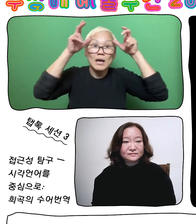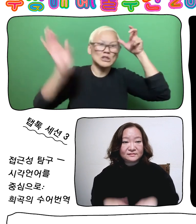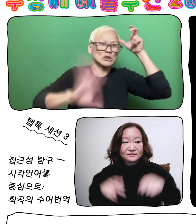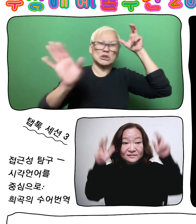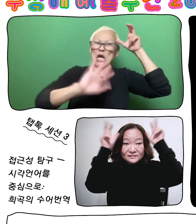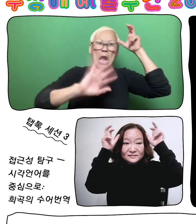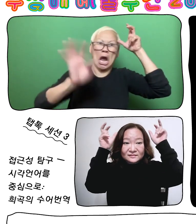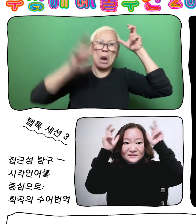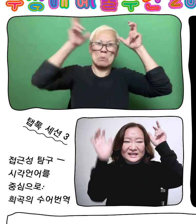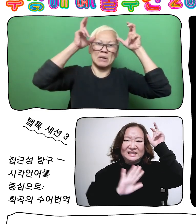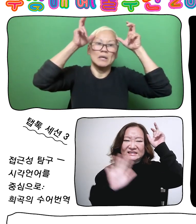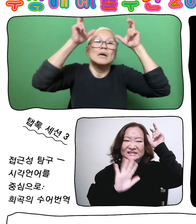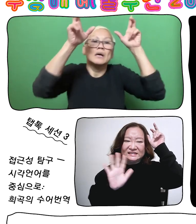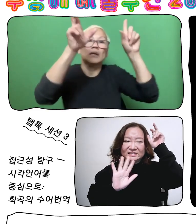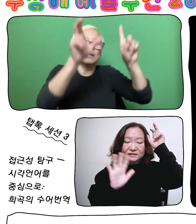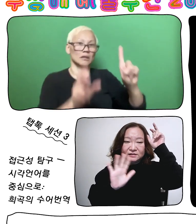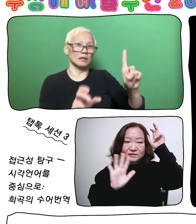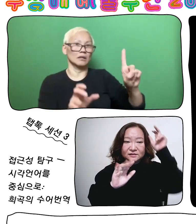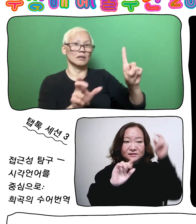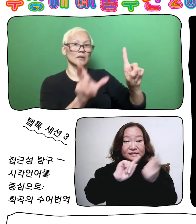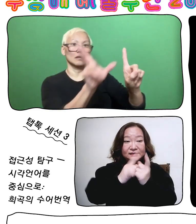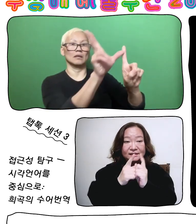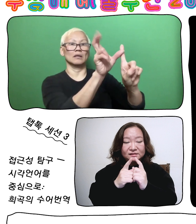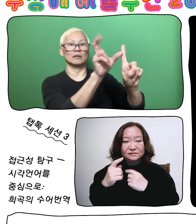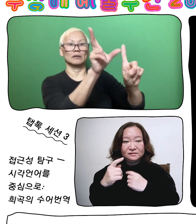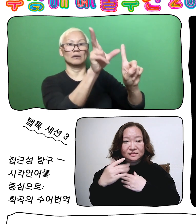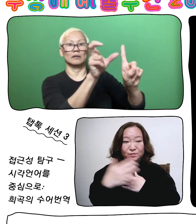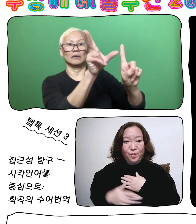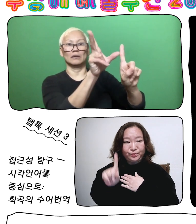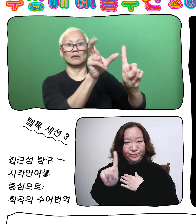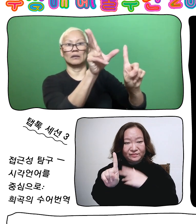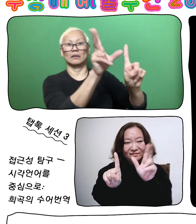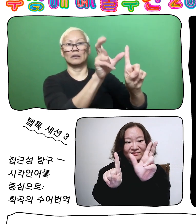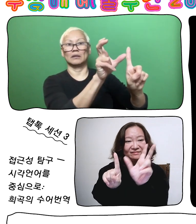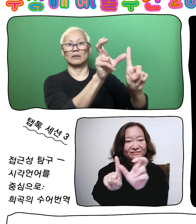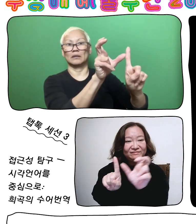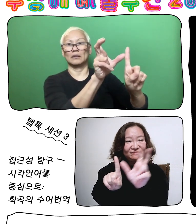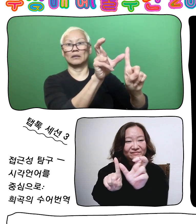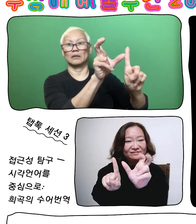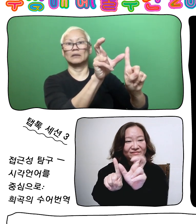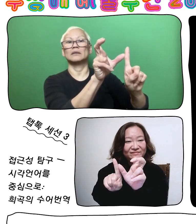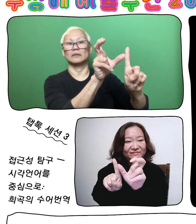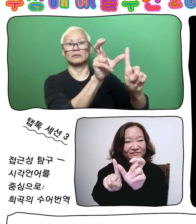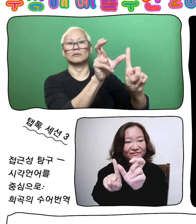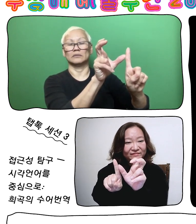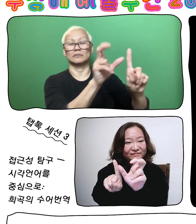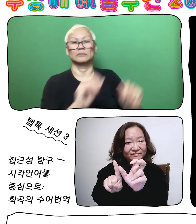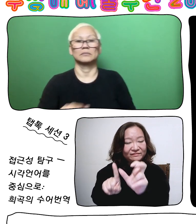몸에 가까이 하는 수어와 몸에서 떨어져서 하는 수어가 있는데요.